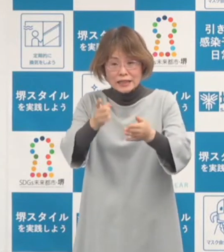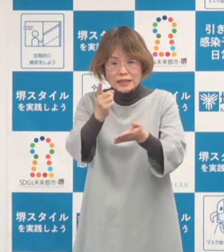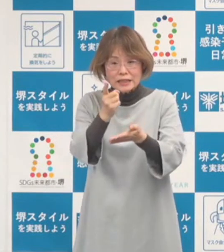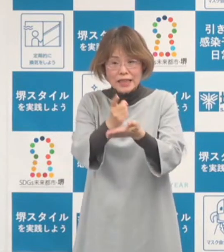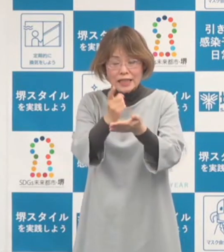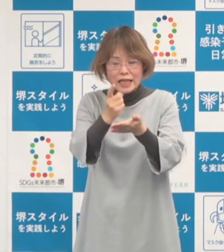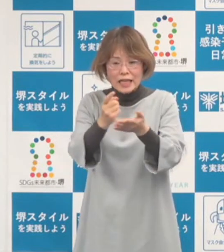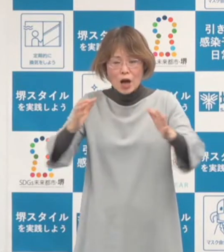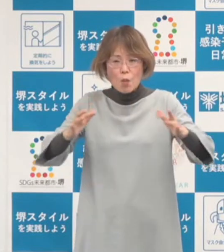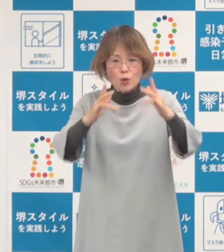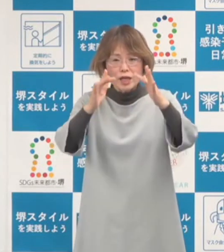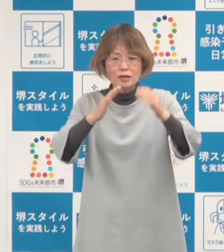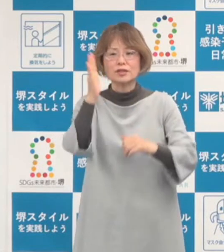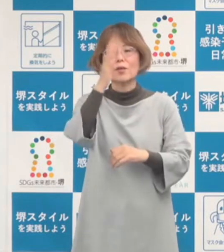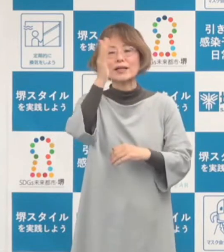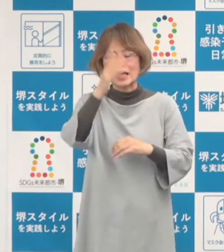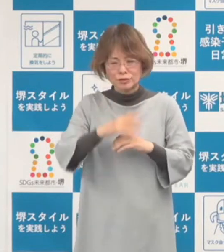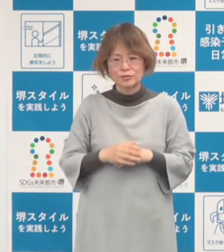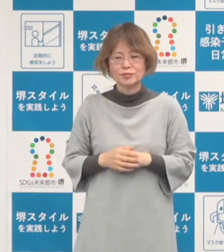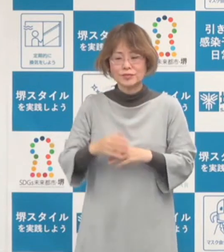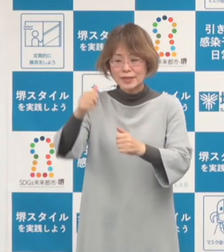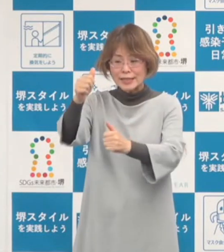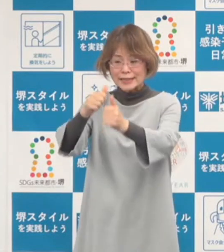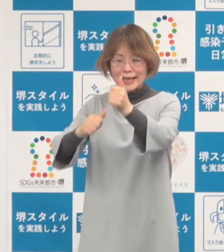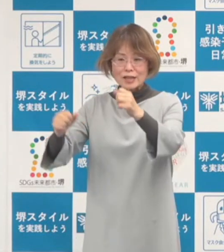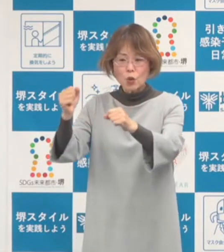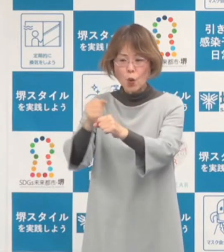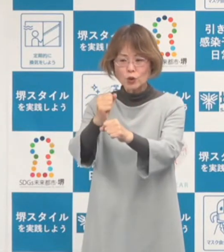ね、伝統産業の